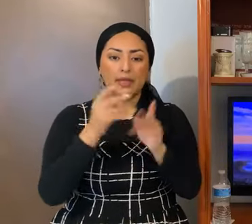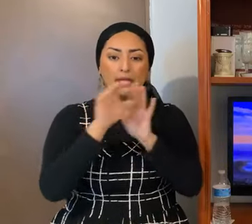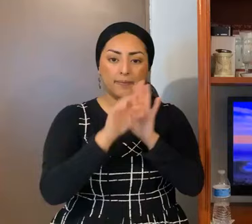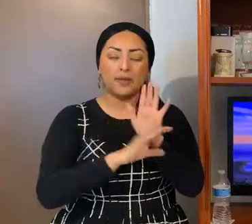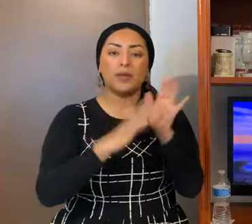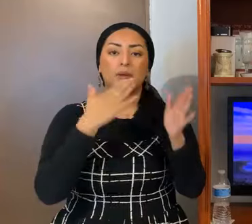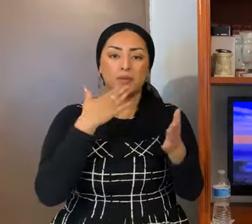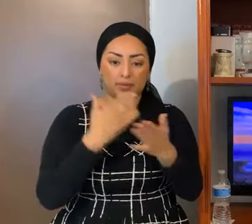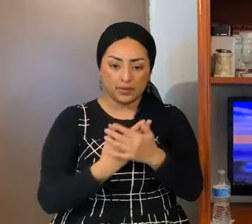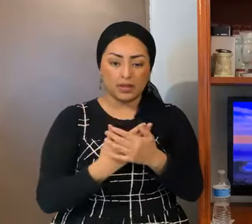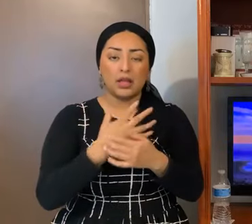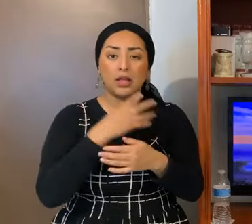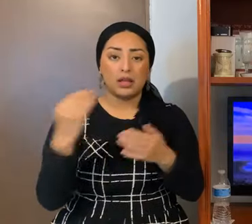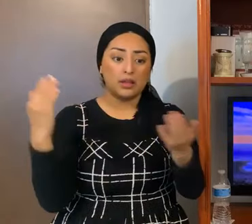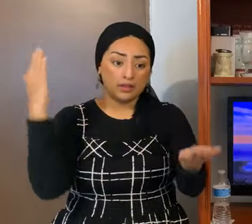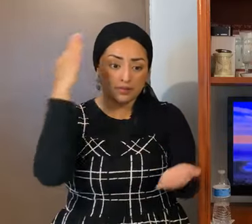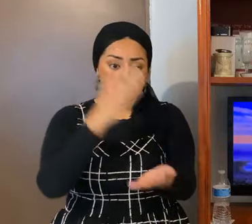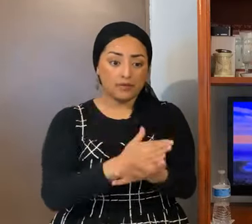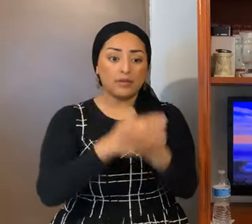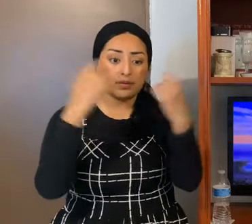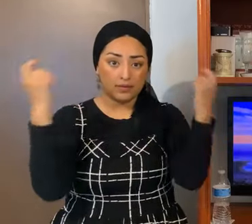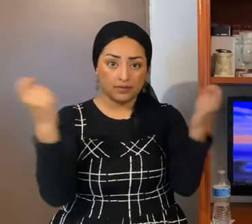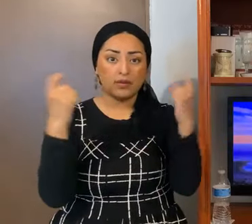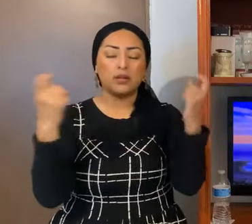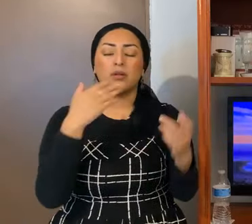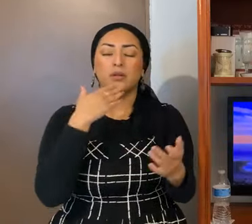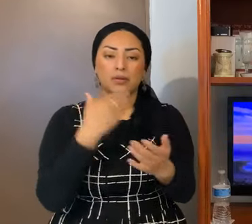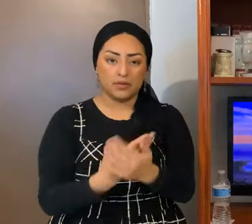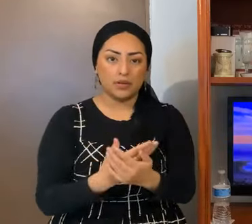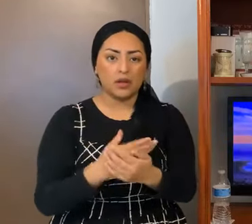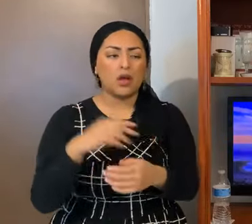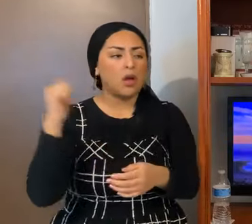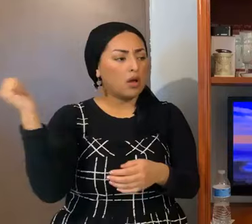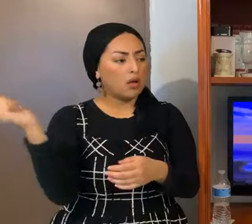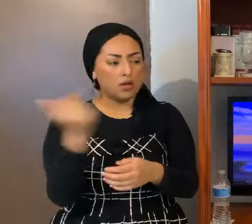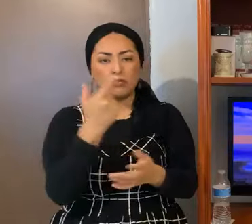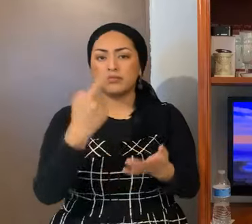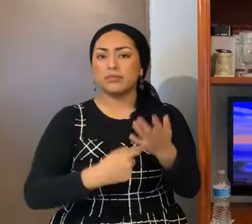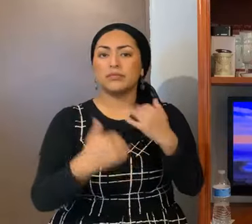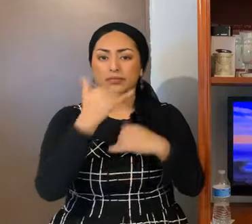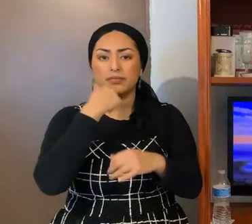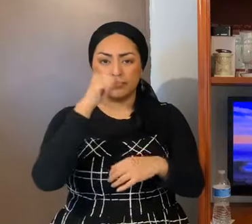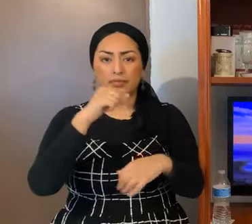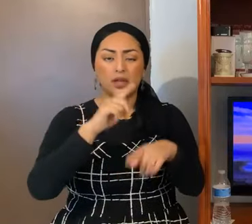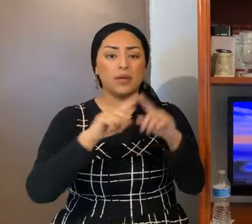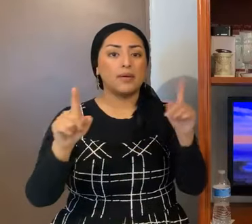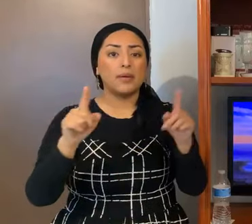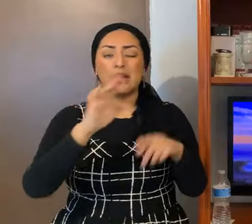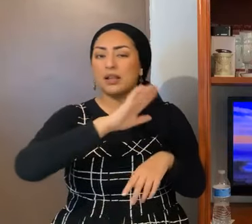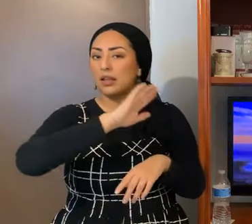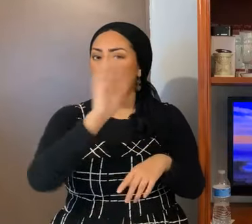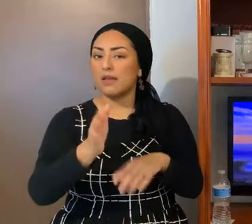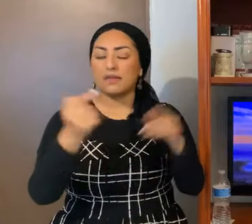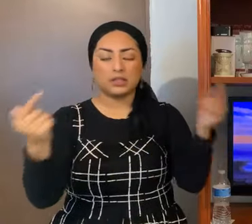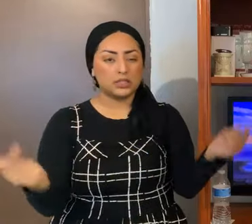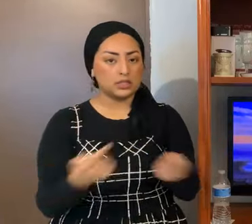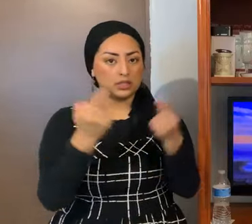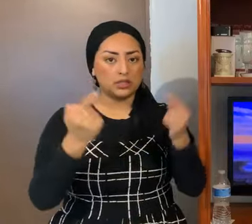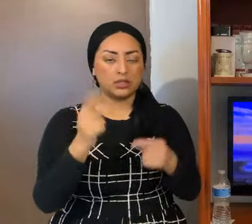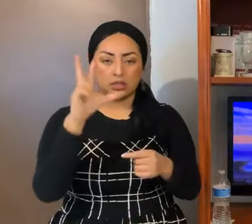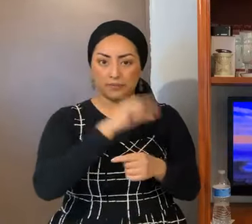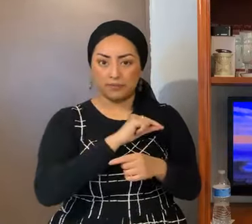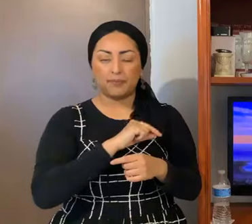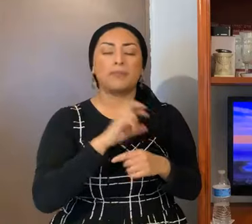mandamientos bien y llegar a estas fiestas dignamente. Todos cometemos torpezas, pero que no cometamos nunca pecado